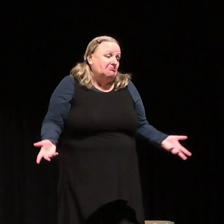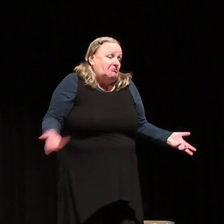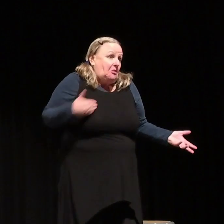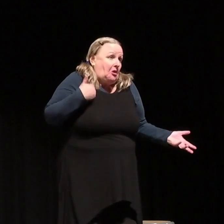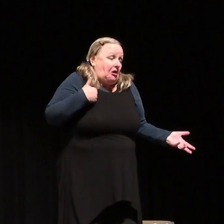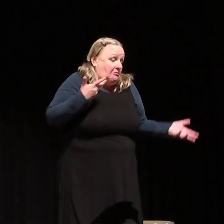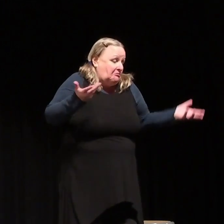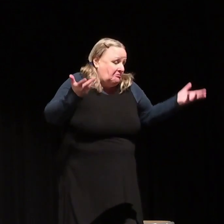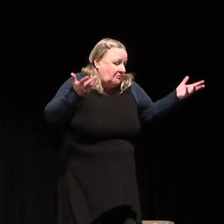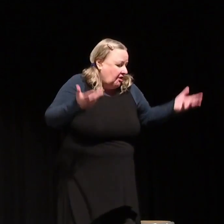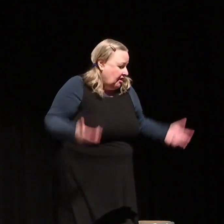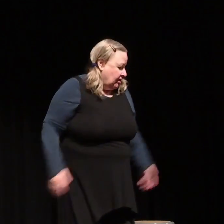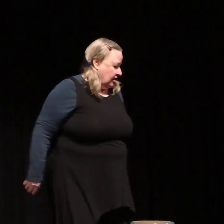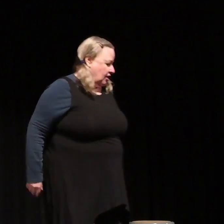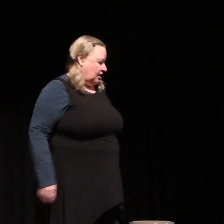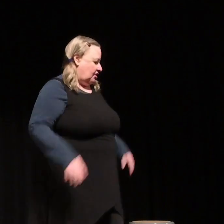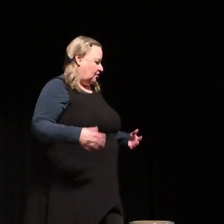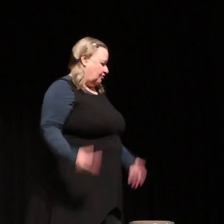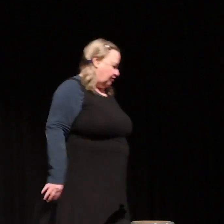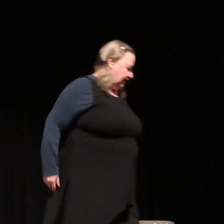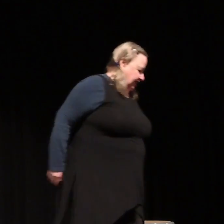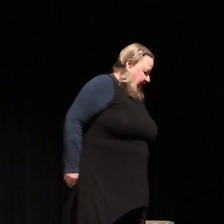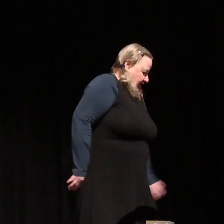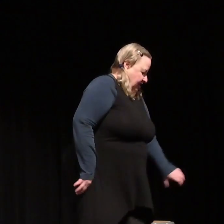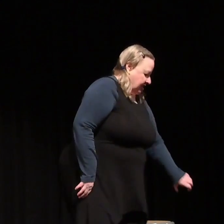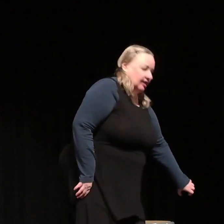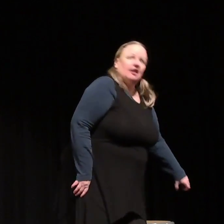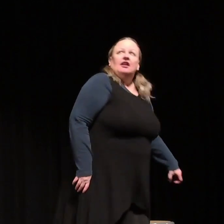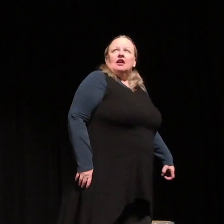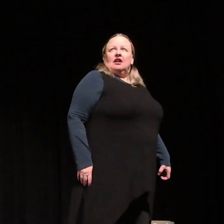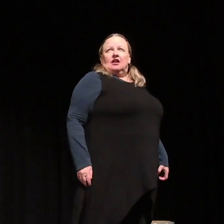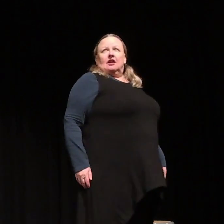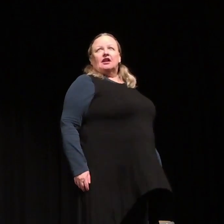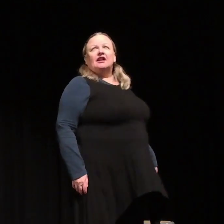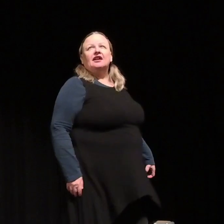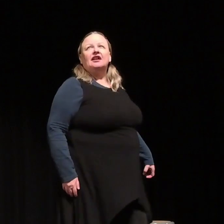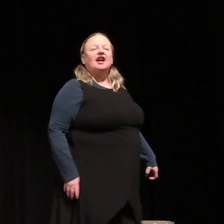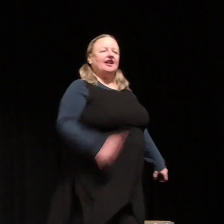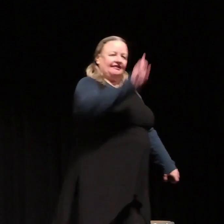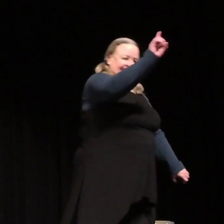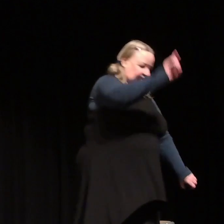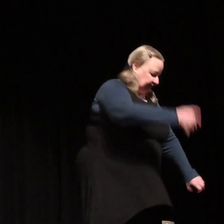il faut que je le coupe, il fait partie de ma liste. Je sais pas pourquoi. OK.